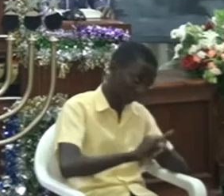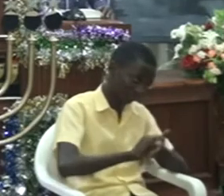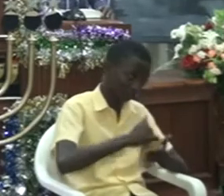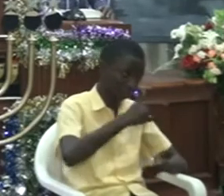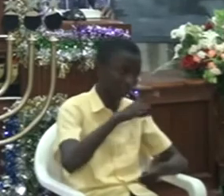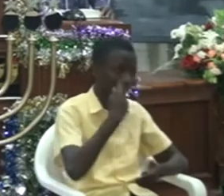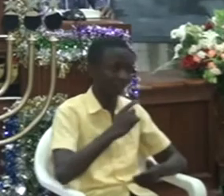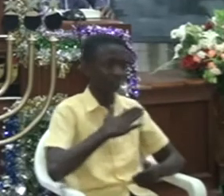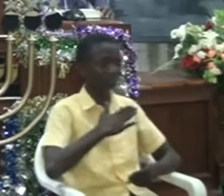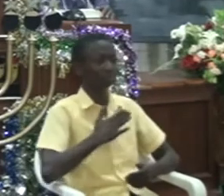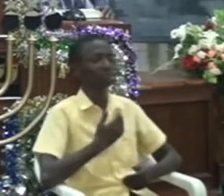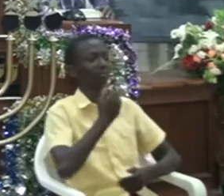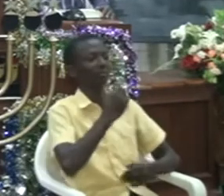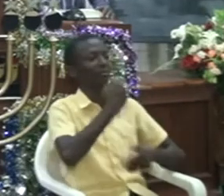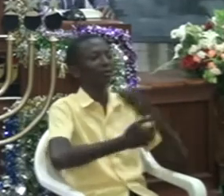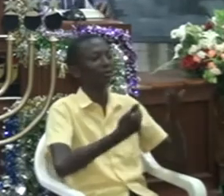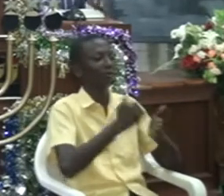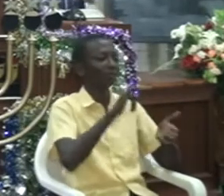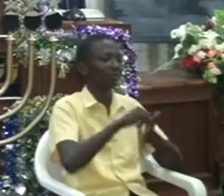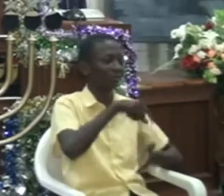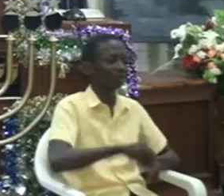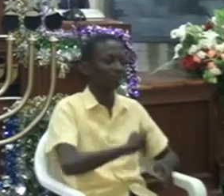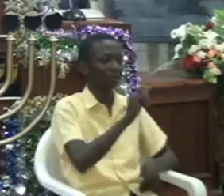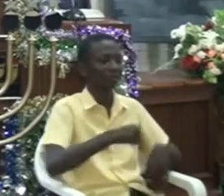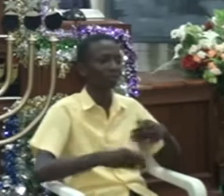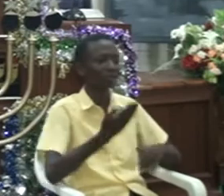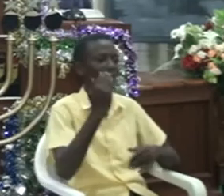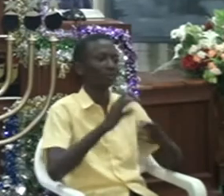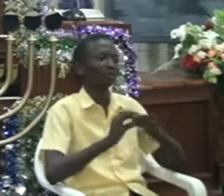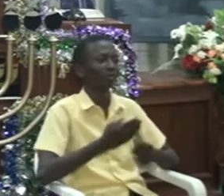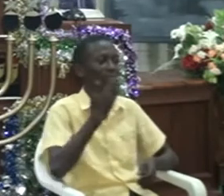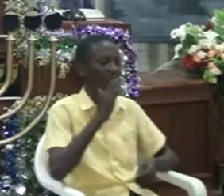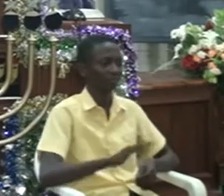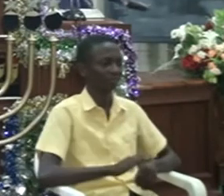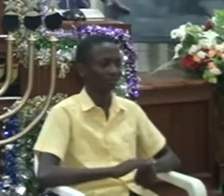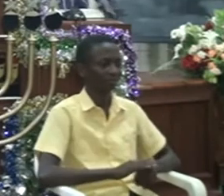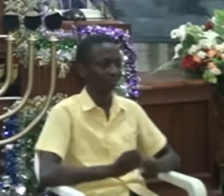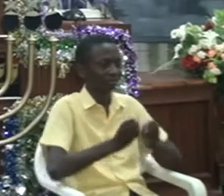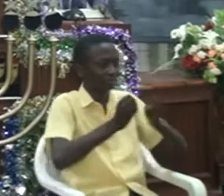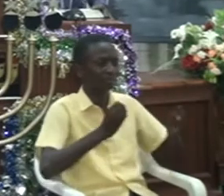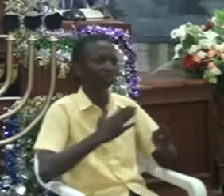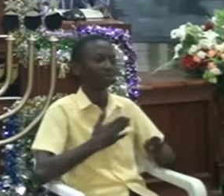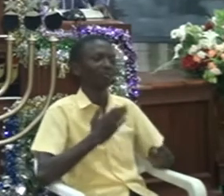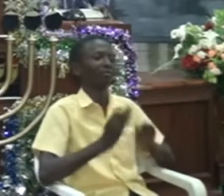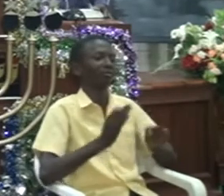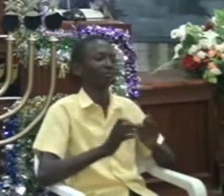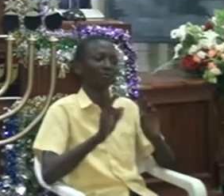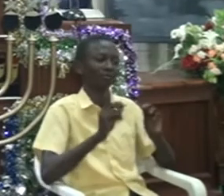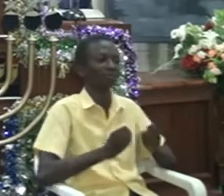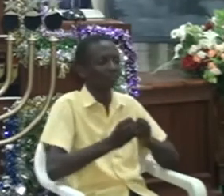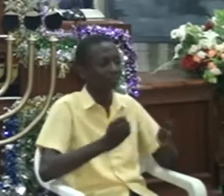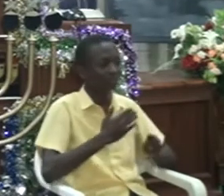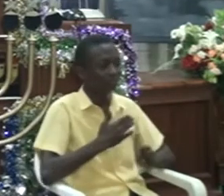dit. Mwenye ameniambia. Tout ce que je faisais de mal. Mambo yote ambayo nilikuwa nafanya. Sans me juger. Bila kunihukumu. Sans me